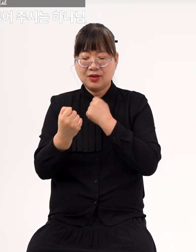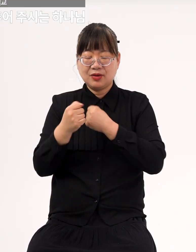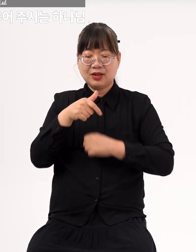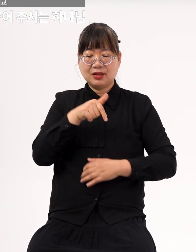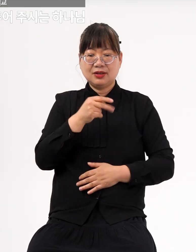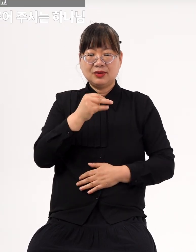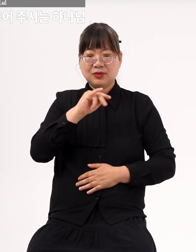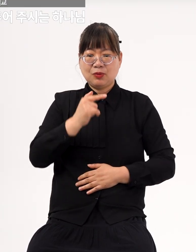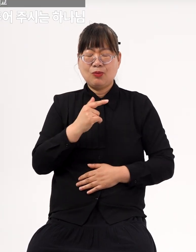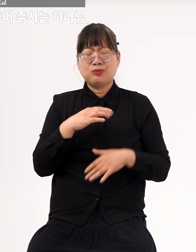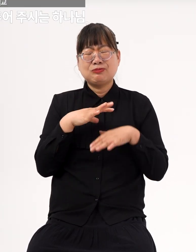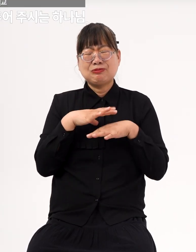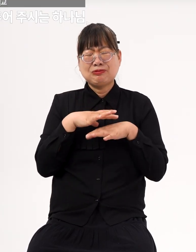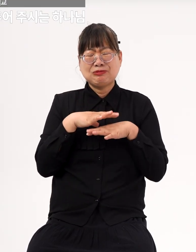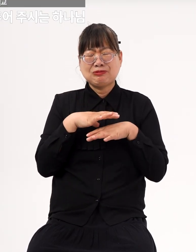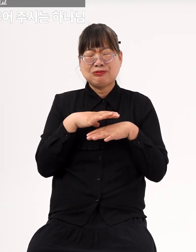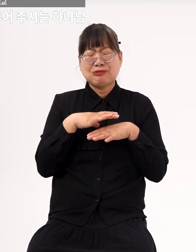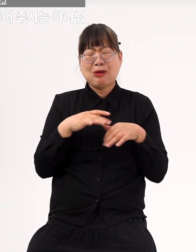그는 두려워서,